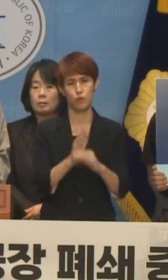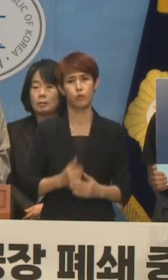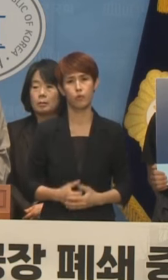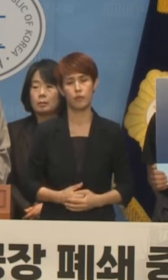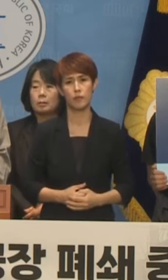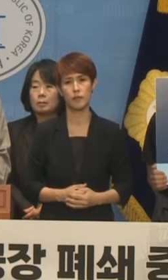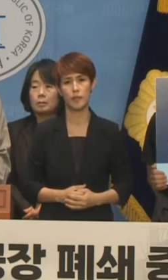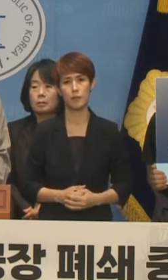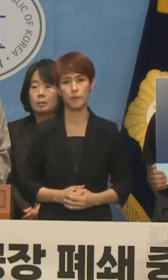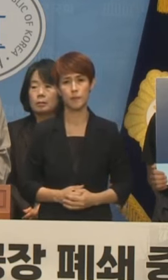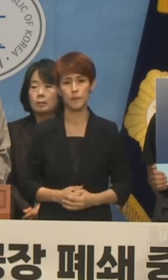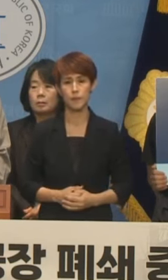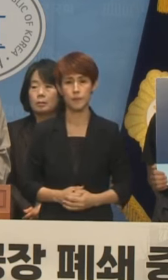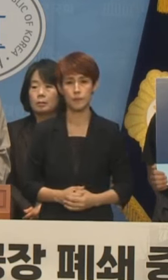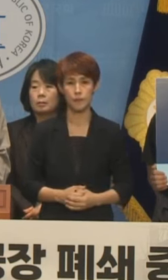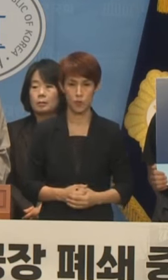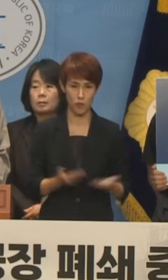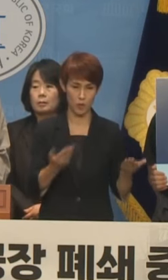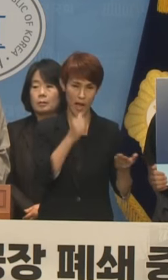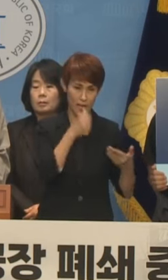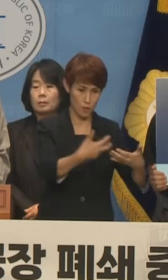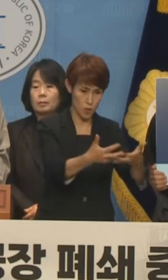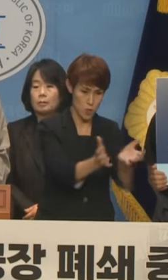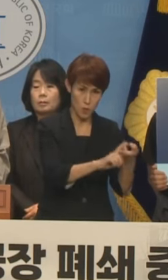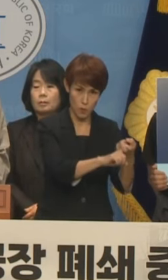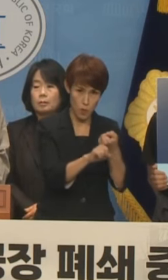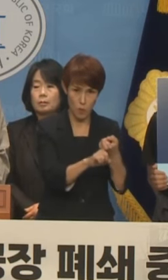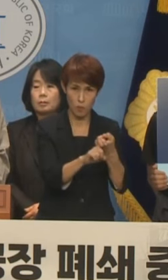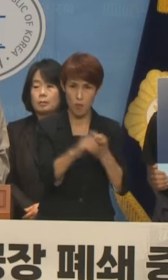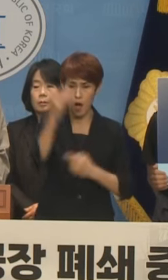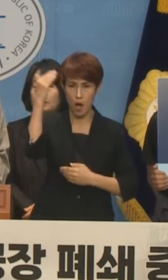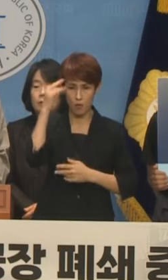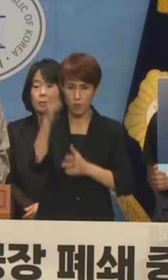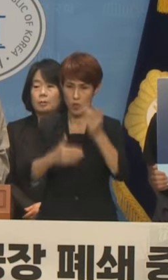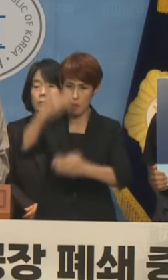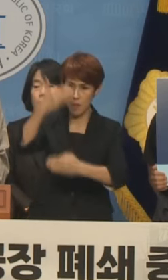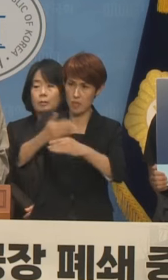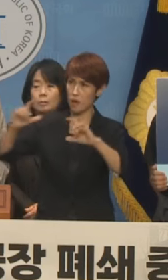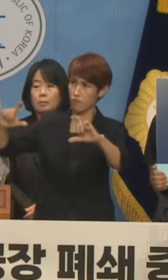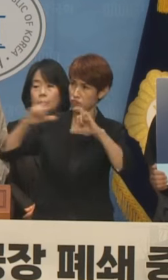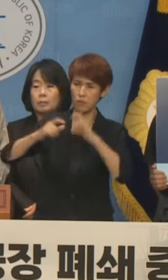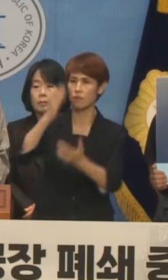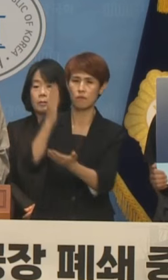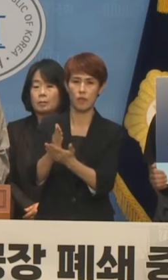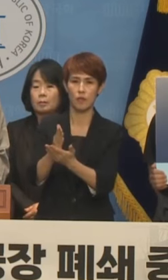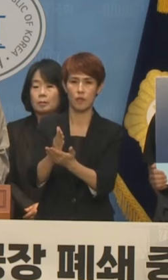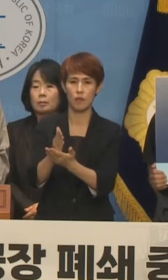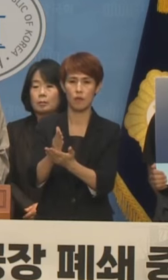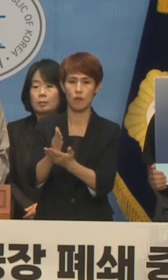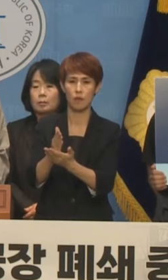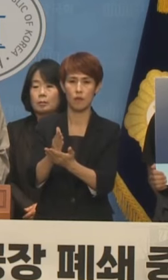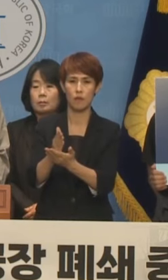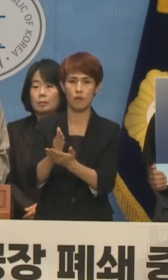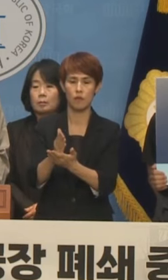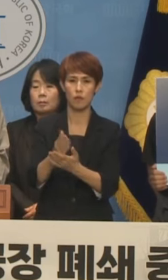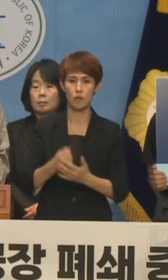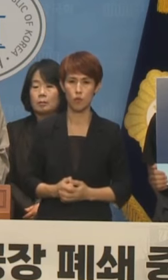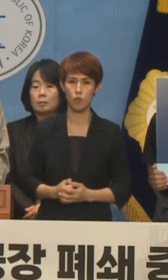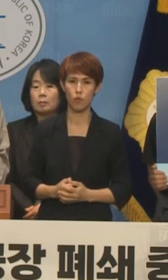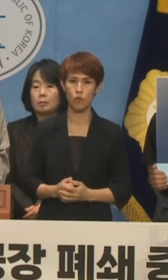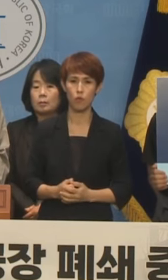있다. 이에 민주노총 금속노조는 일방적인 한국 공장 폐쇄 중단과 고용 유지, 생존권 보장을